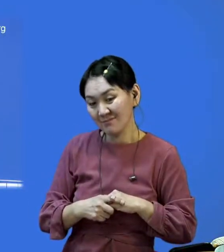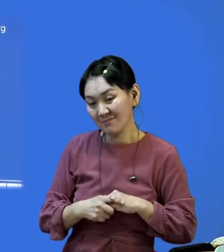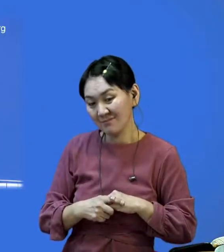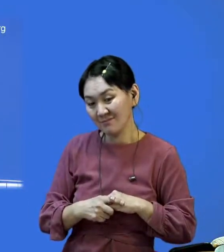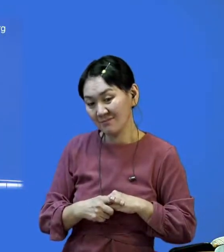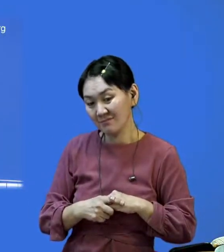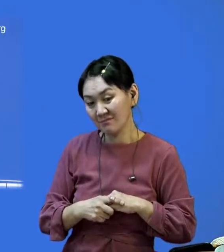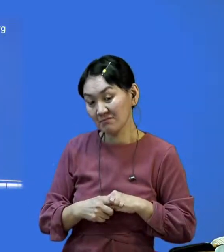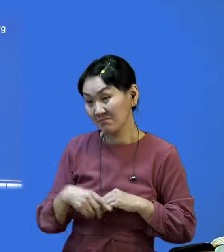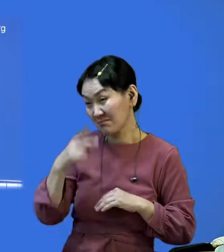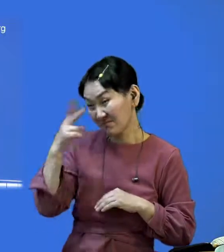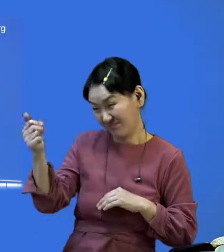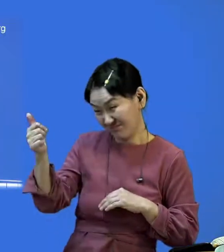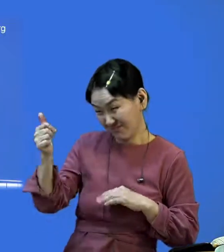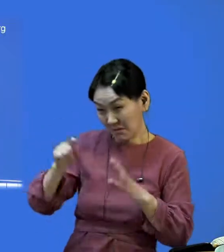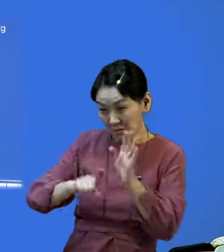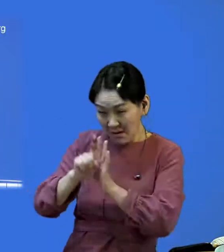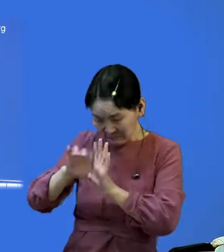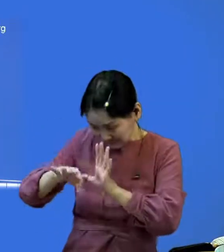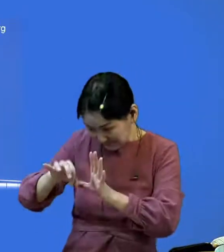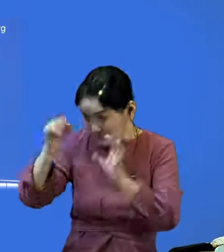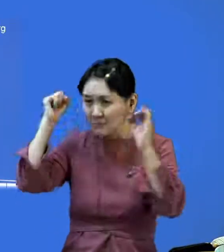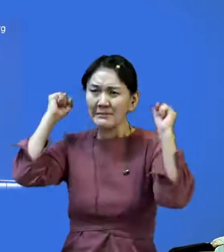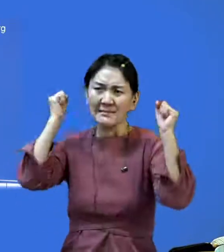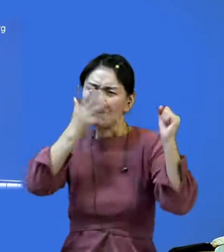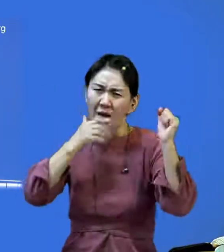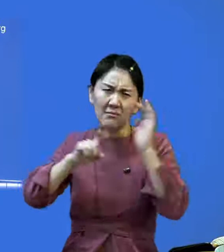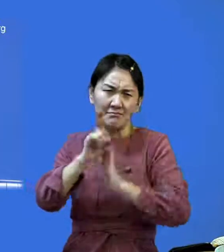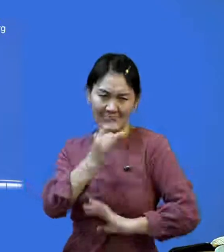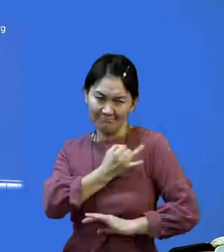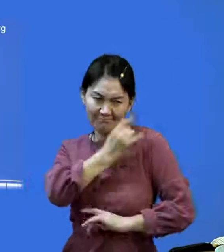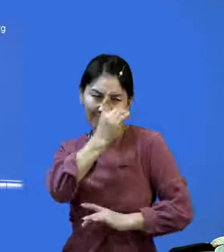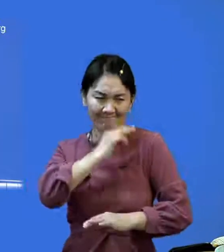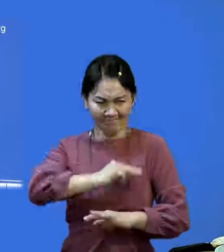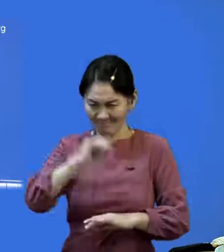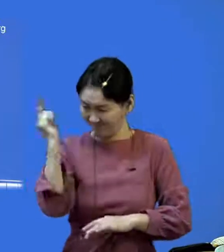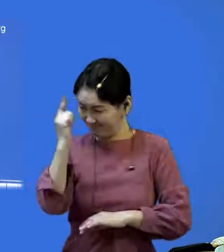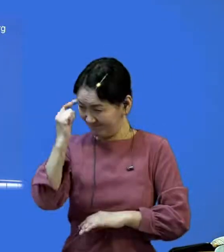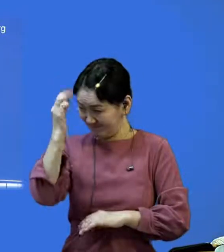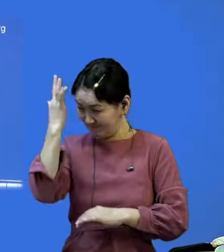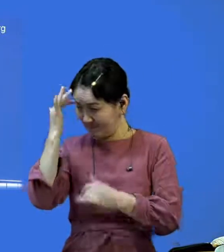эцсээ төгсөглөн муу хүмүүс бас их олон байдаг.